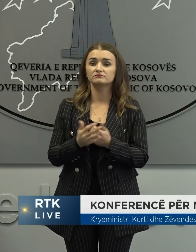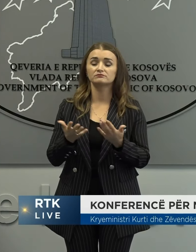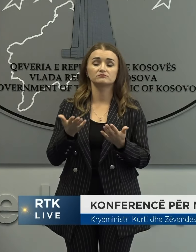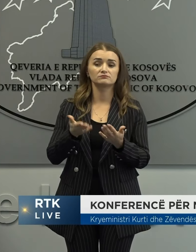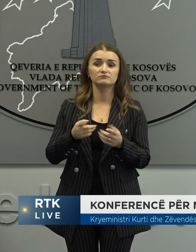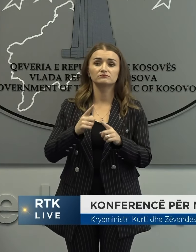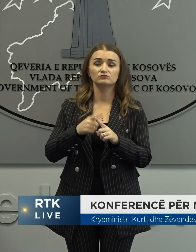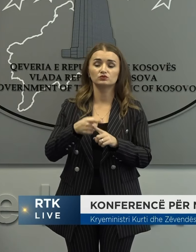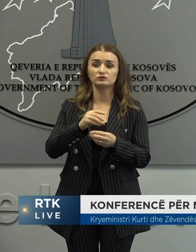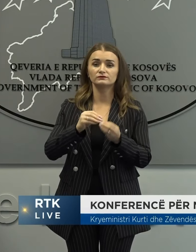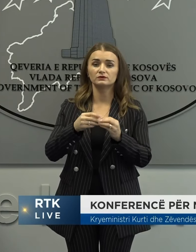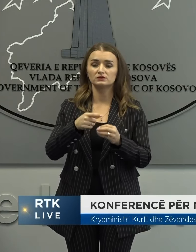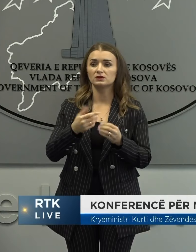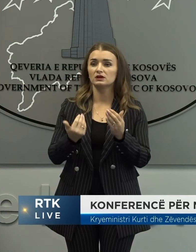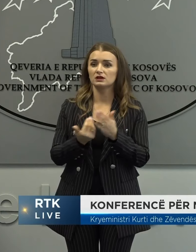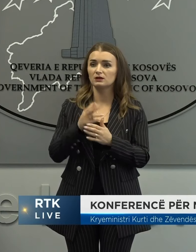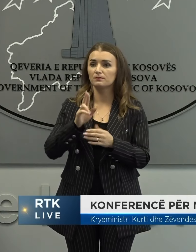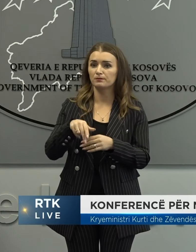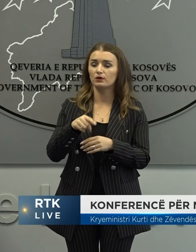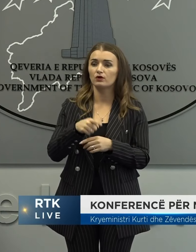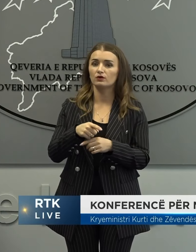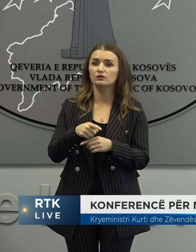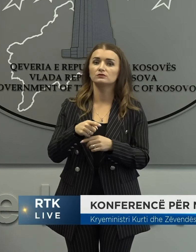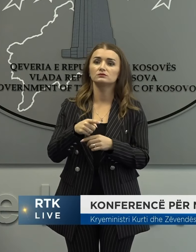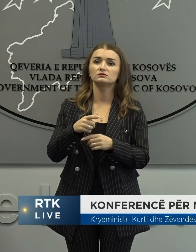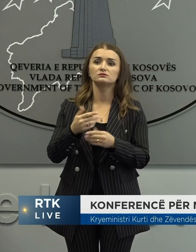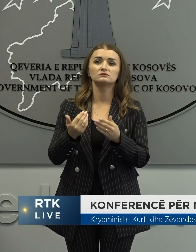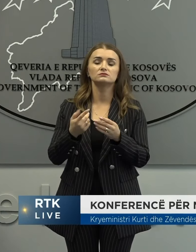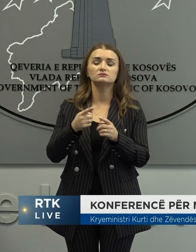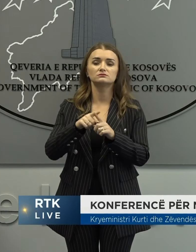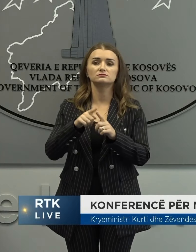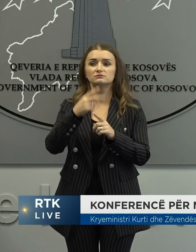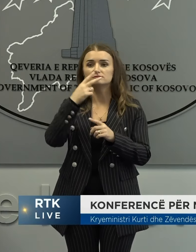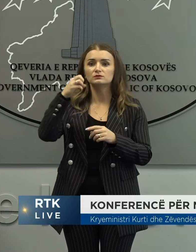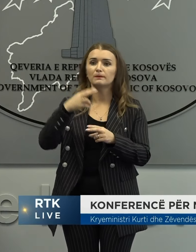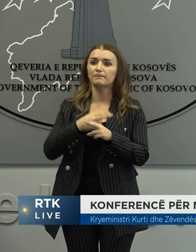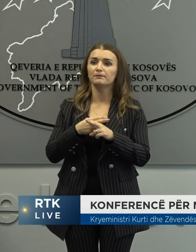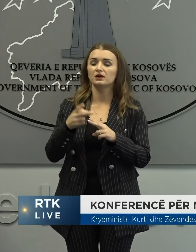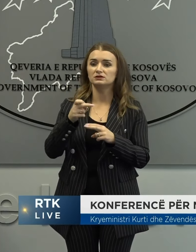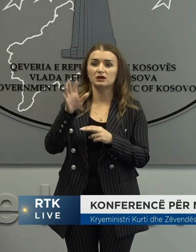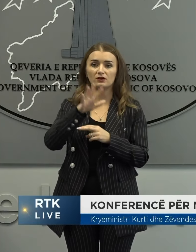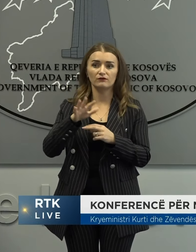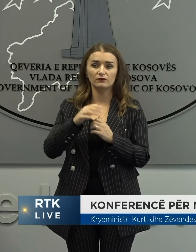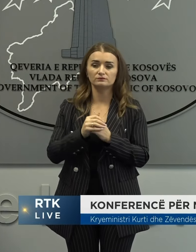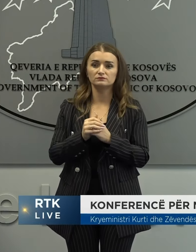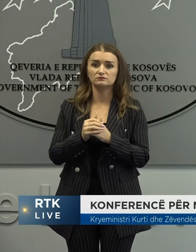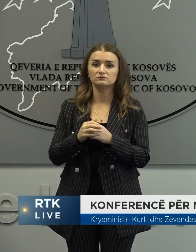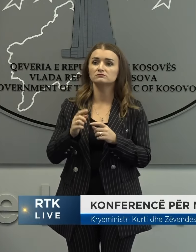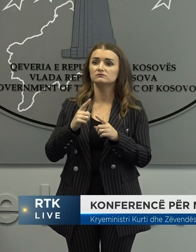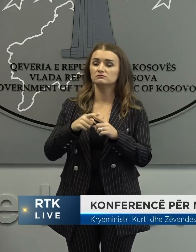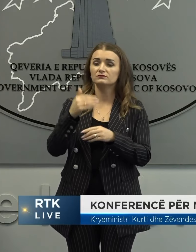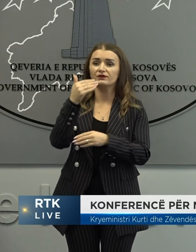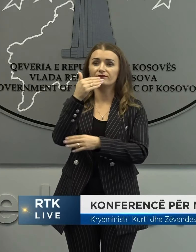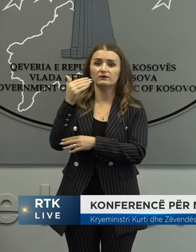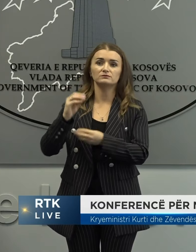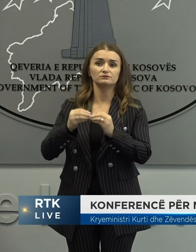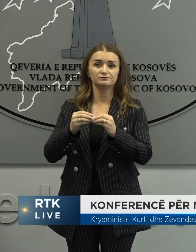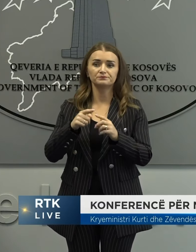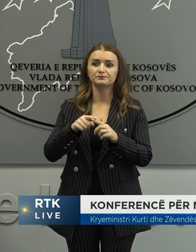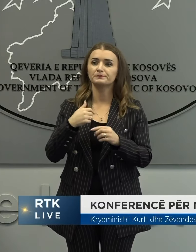dhe zbatimin e paketës për energji të pastër të Bashkimit Evropian. Tek klima biznesit kemi mes tjerash